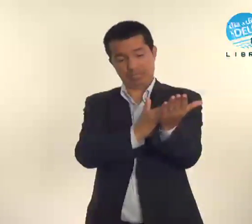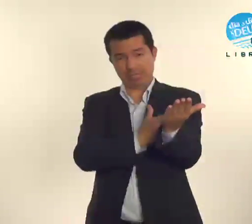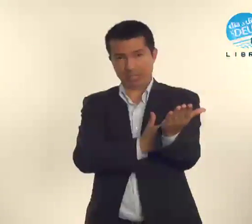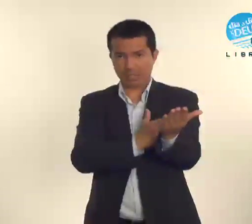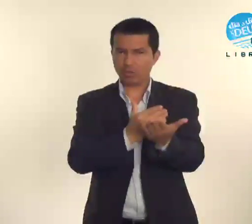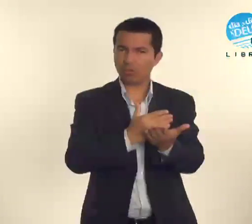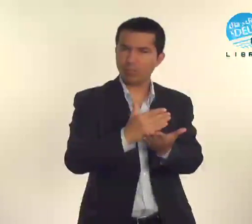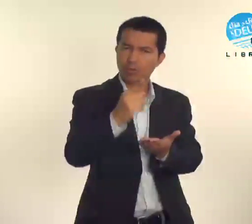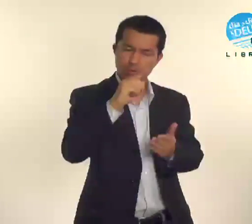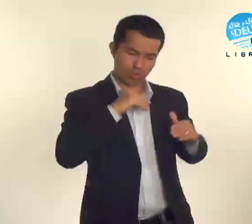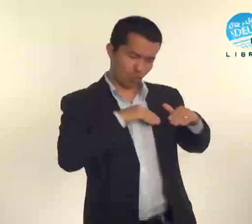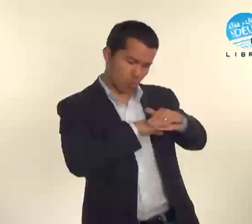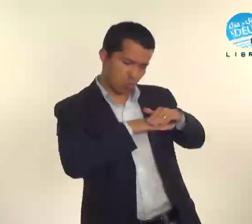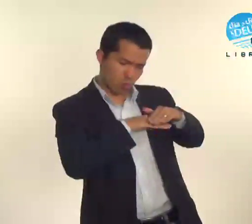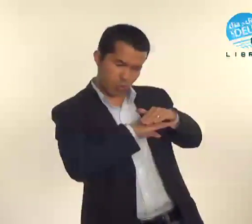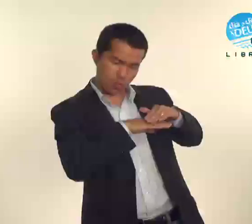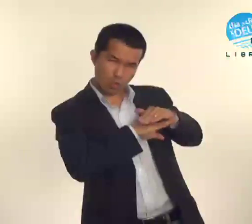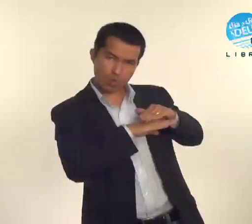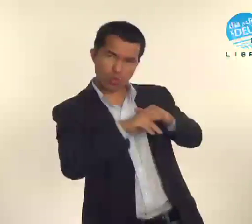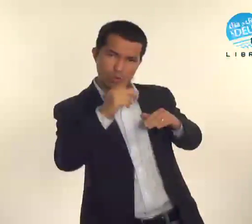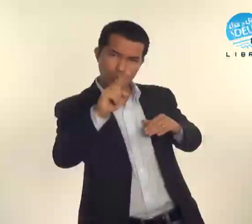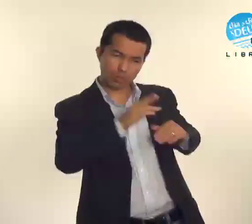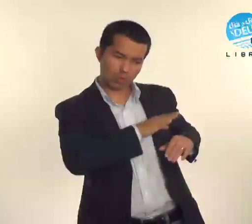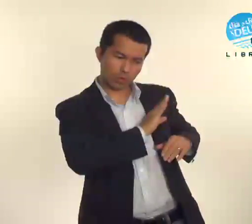gente está entesourando dentro do nosso coração.